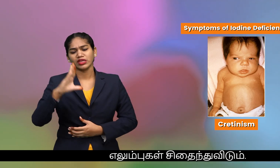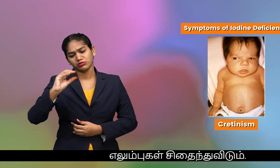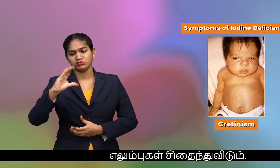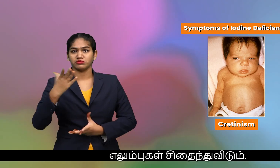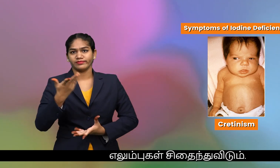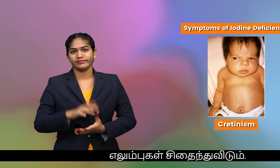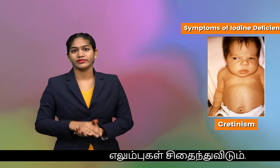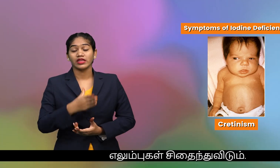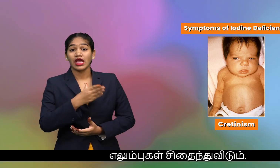எலும்புகள் சிதைந்துவிடும்.